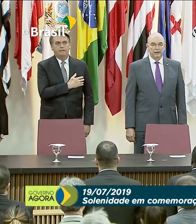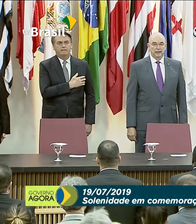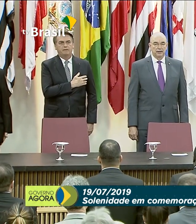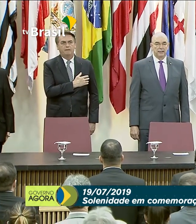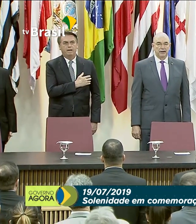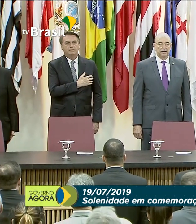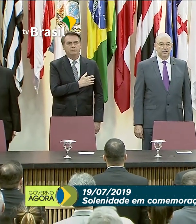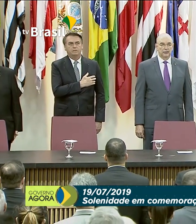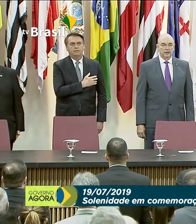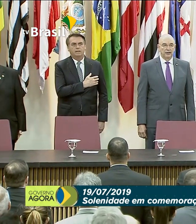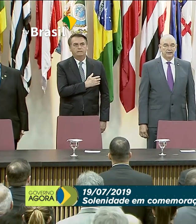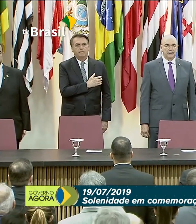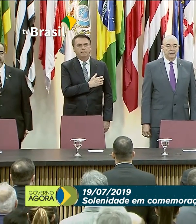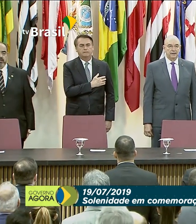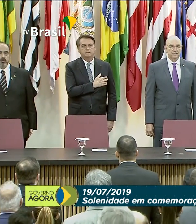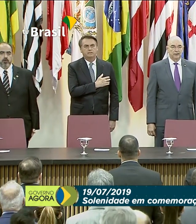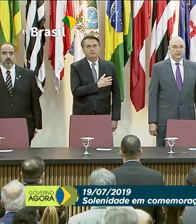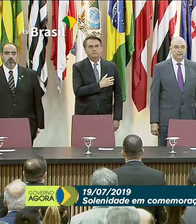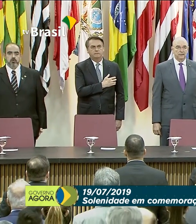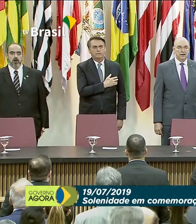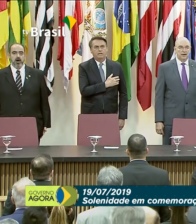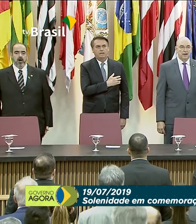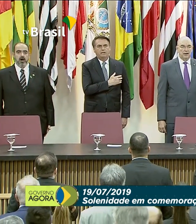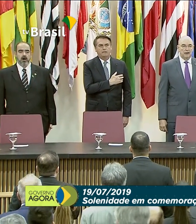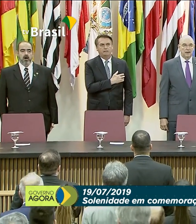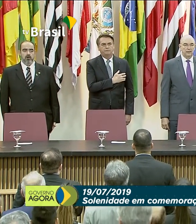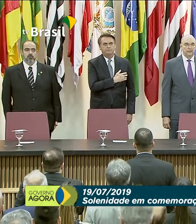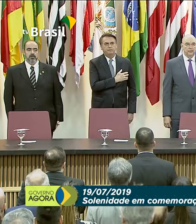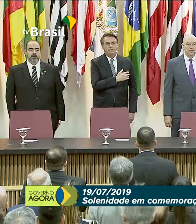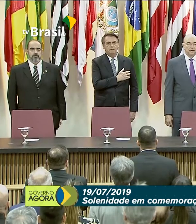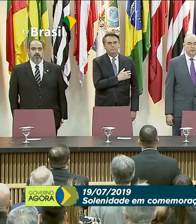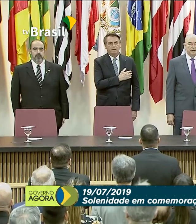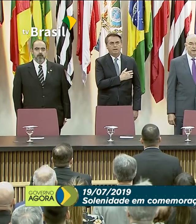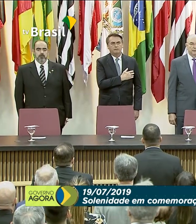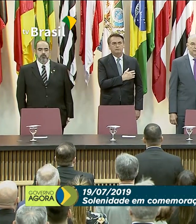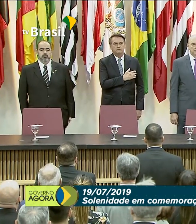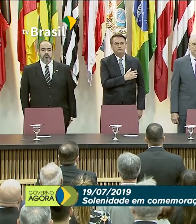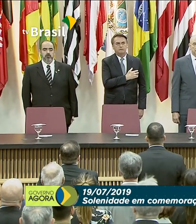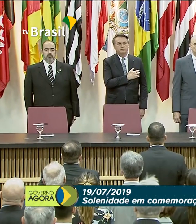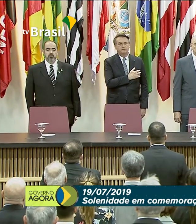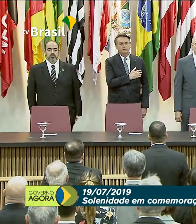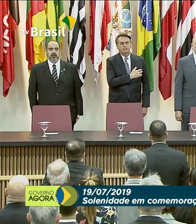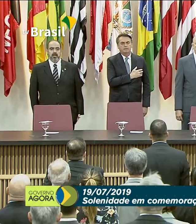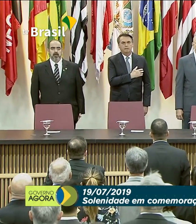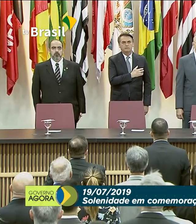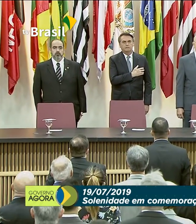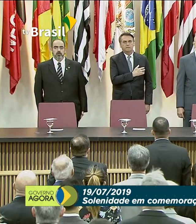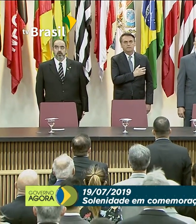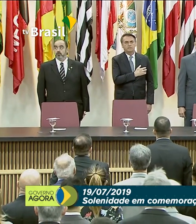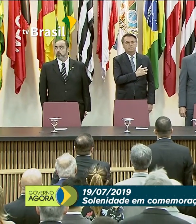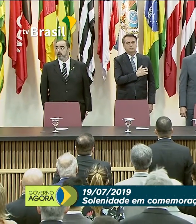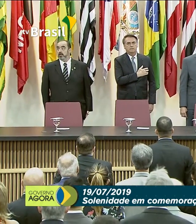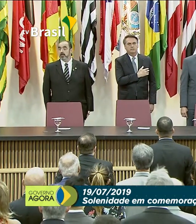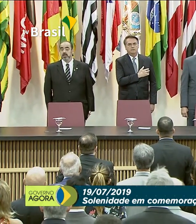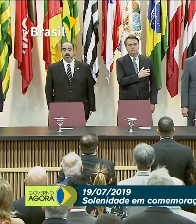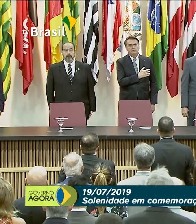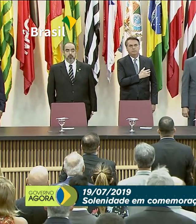A pátria amada, toda brava, salve, salve, Brasil de amor eterno,